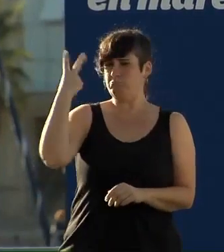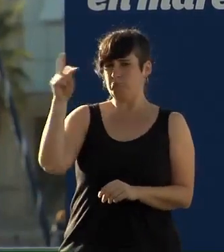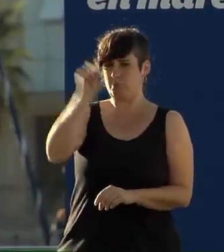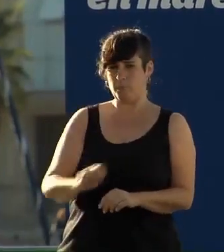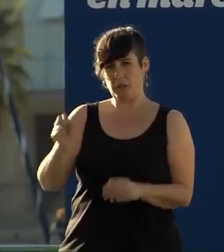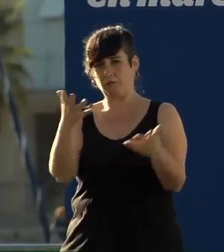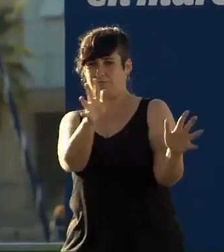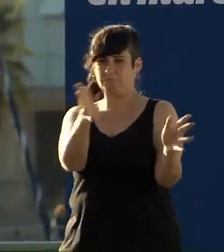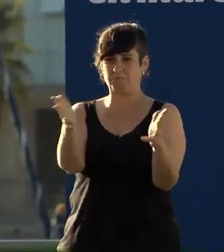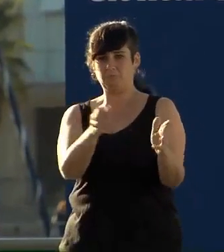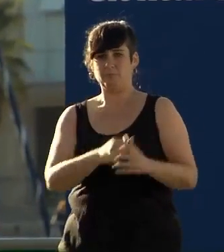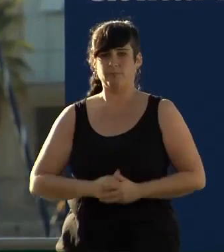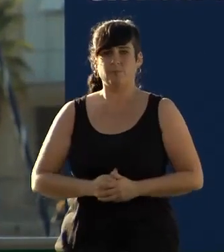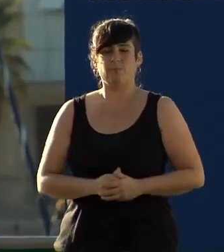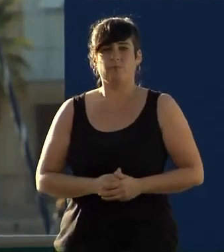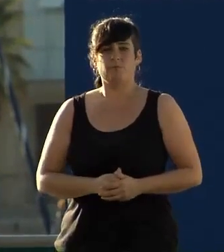máis ou menos,